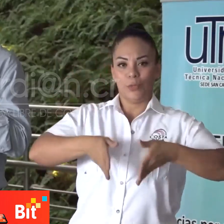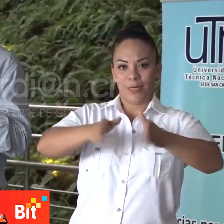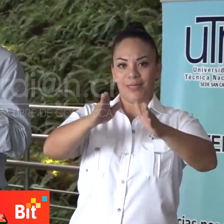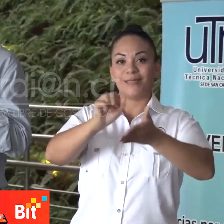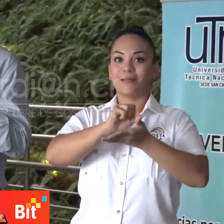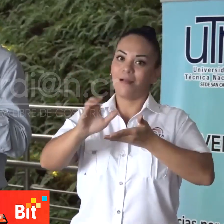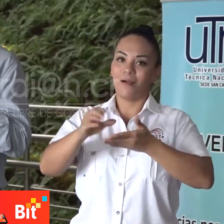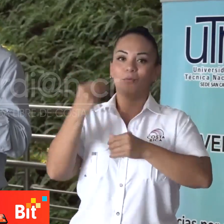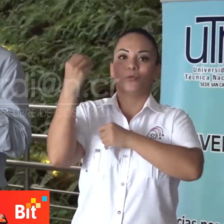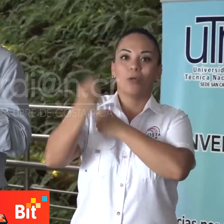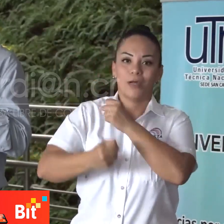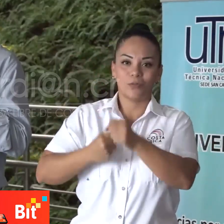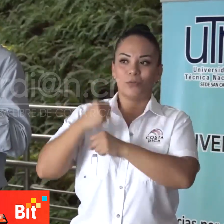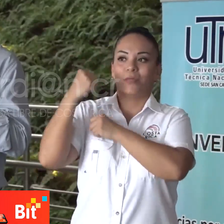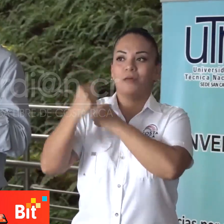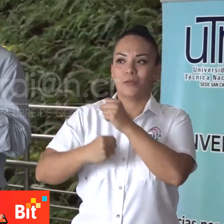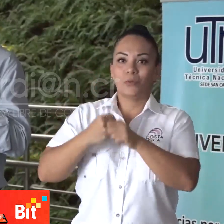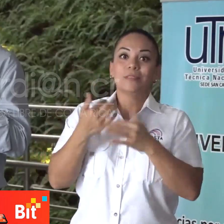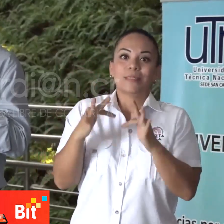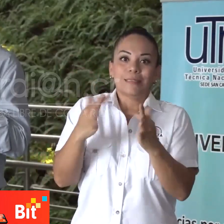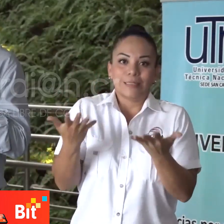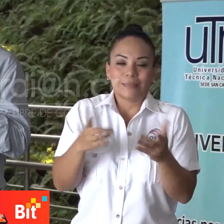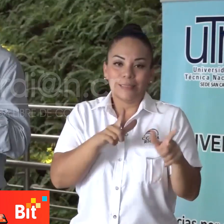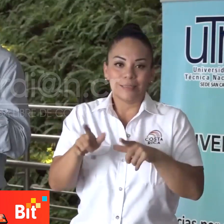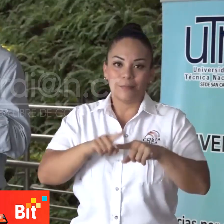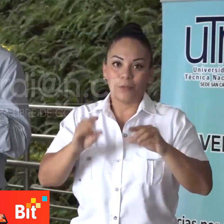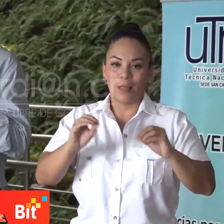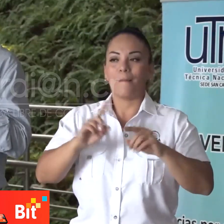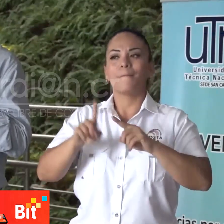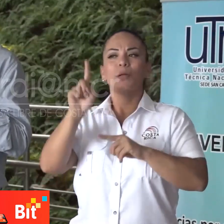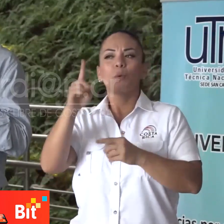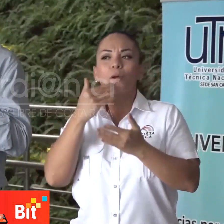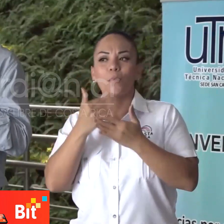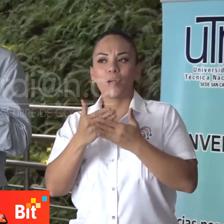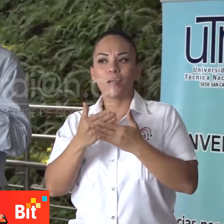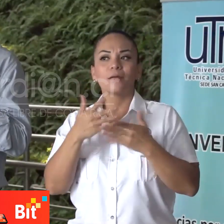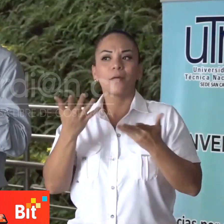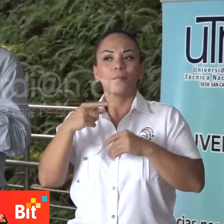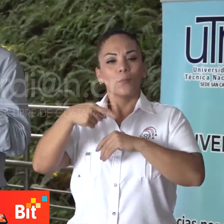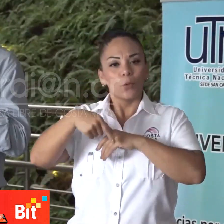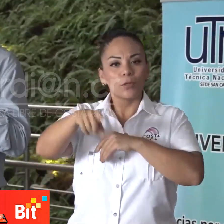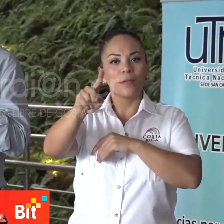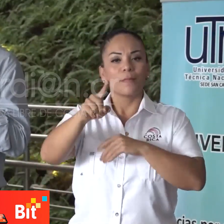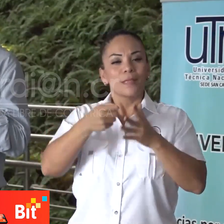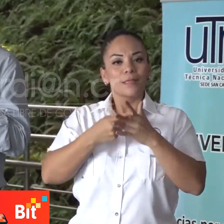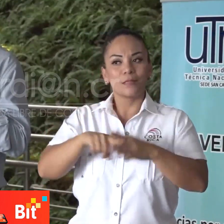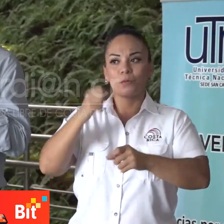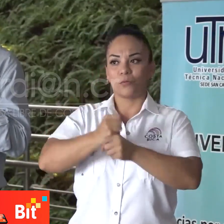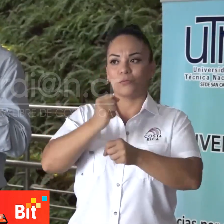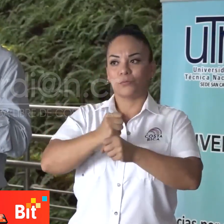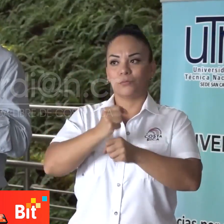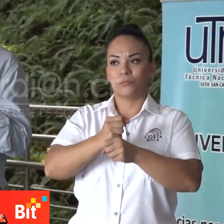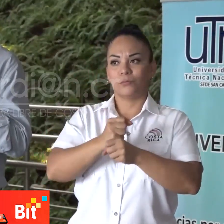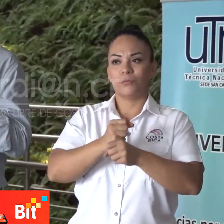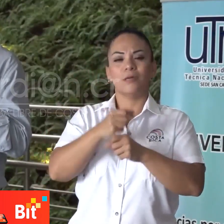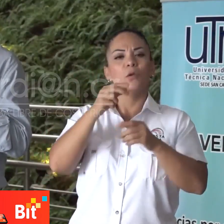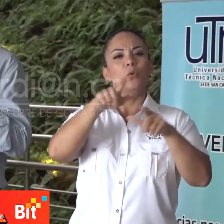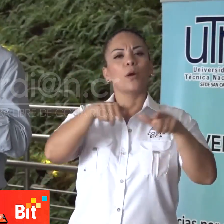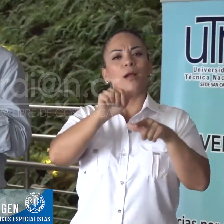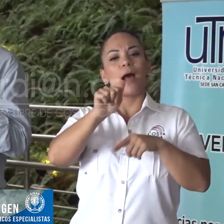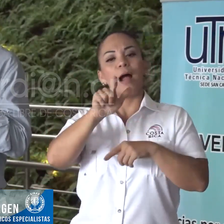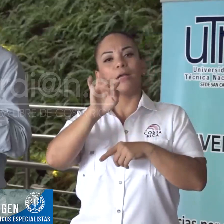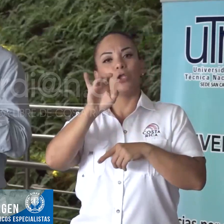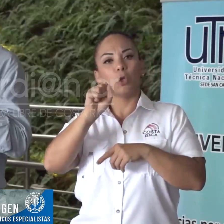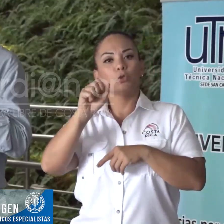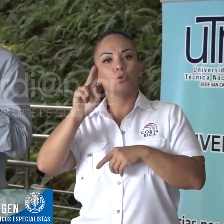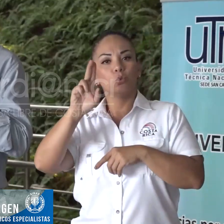años, ¿verdad?, de intentar tenerla acá, creo que hay una buena y tiene que ver con prontamente el inicio de obras de Alto de Sucre a la Abundancia. Sí, señor. A ver si